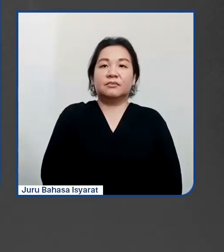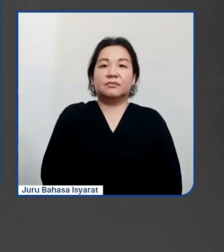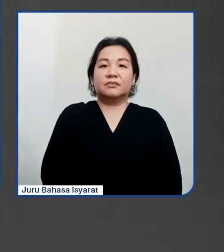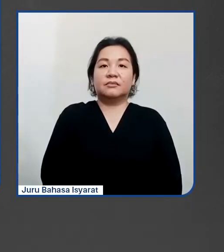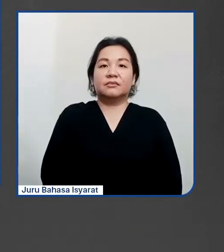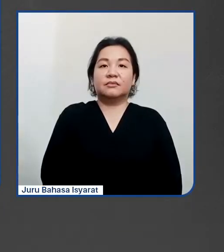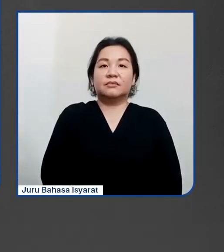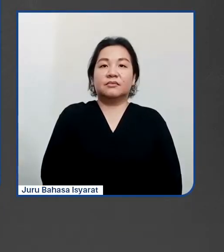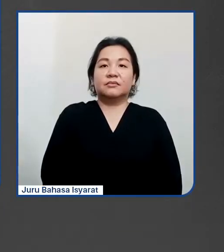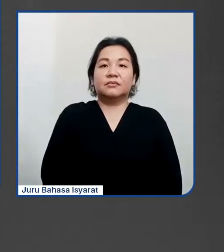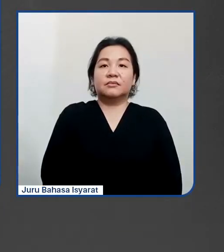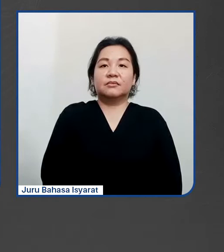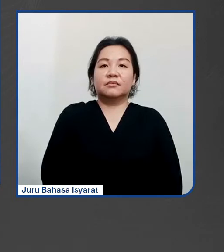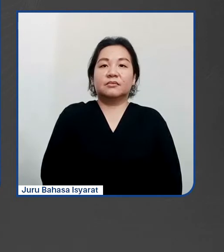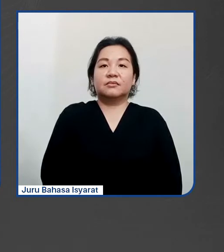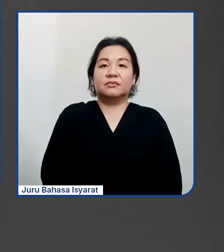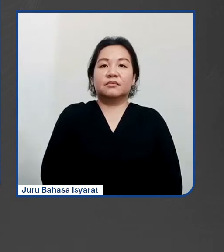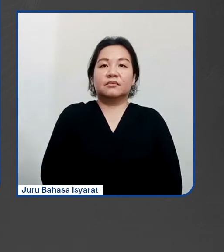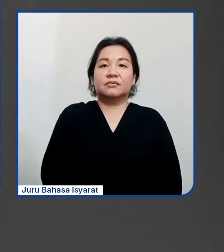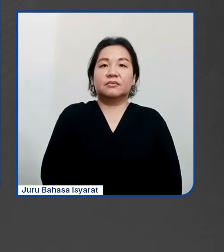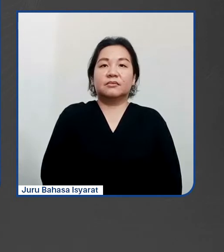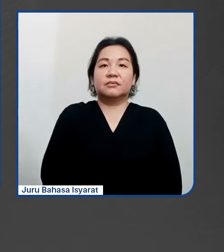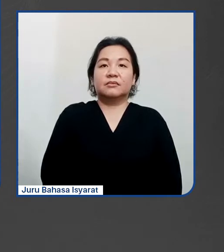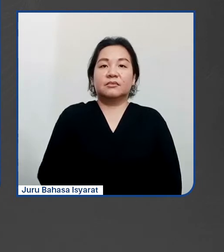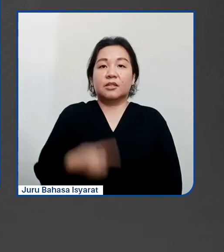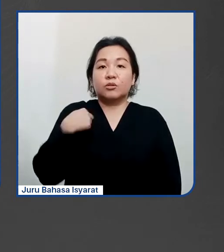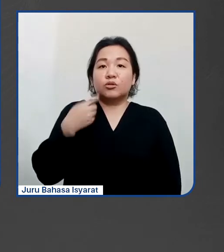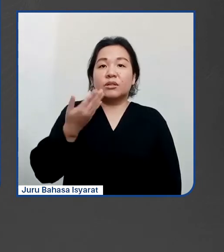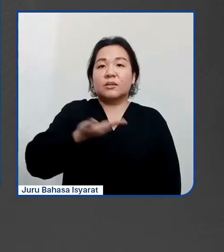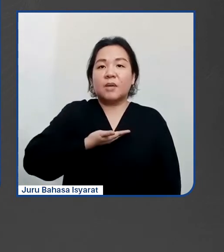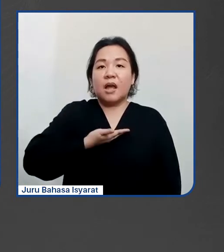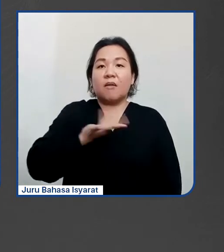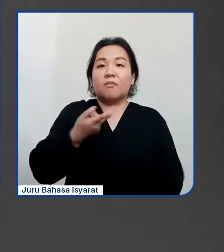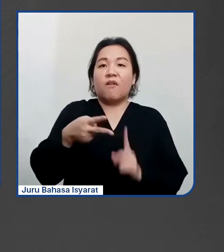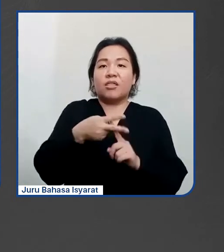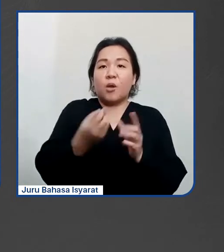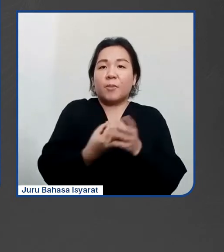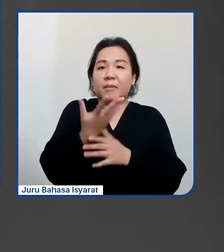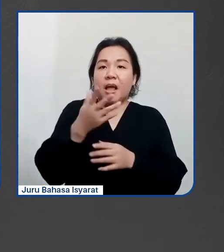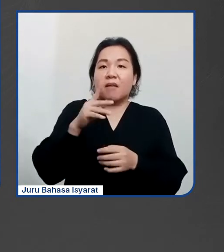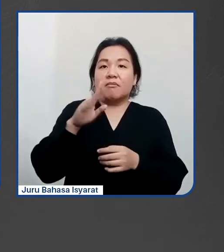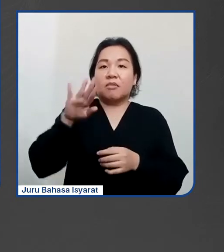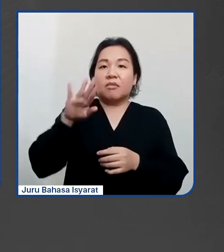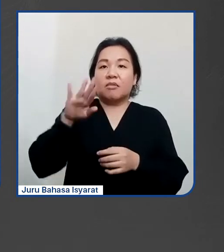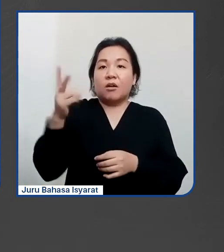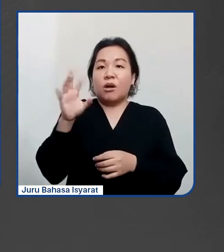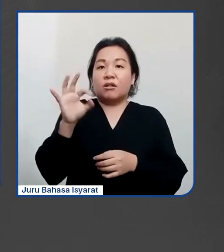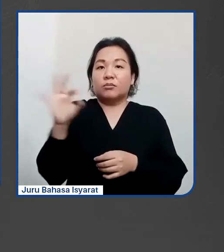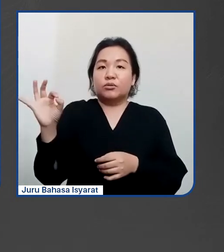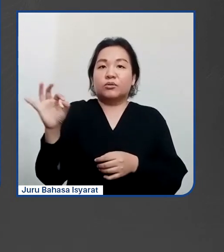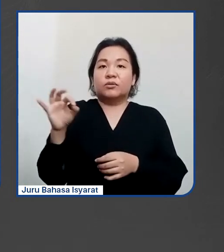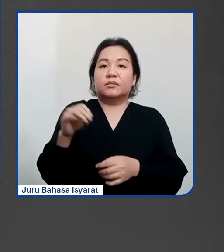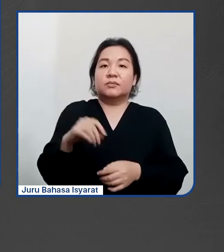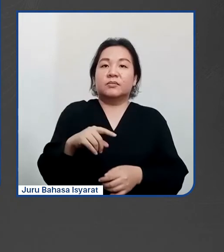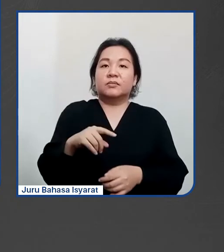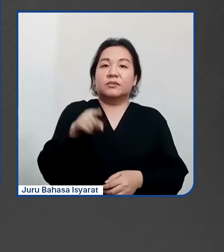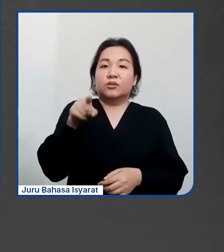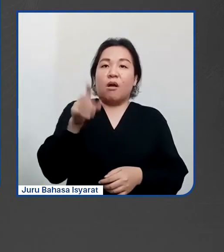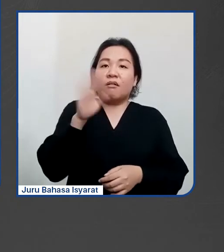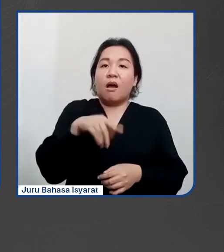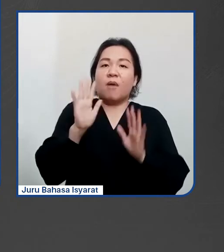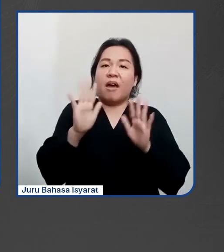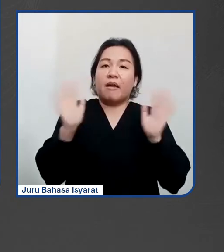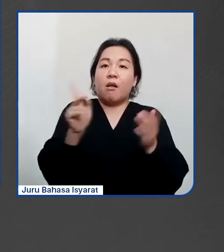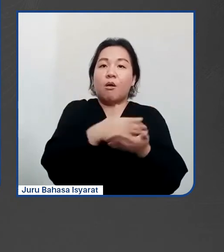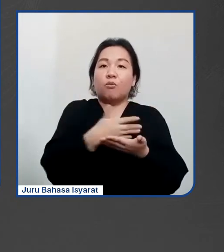berkembang di saat era-era tahun 2000-an. Jadi pada saat itu banyak banget lagi lagu-lagunya Britpop, British, Britpop gitu. Jadi